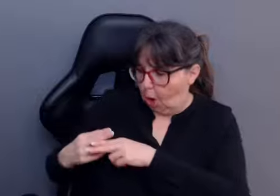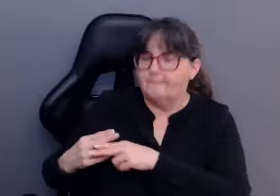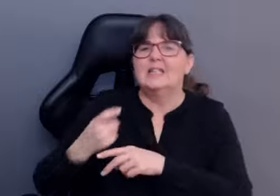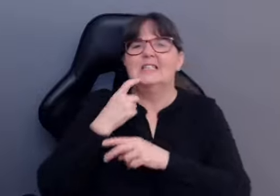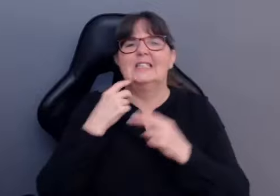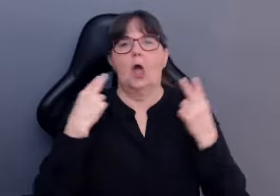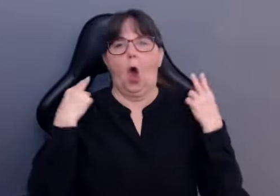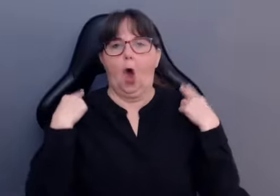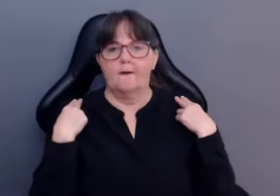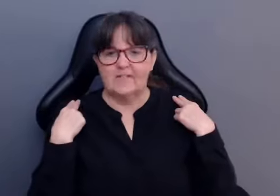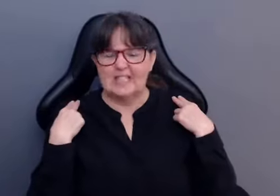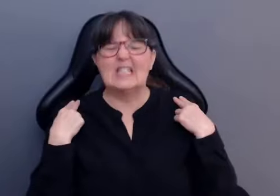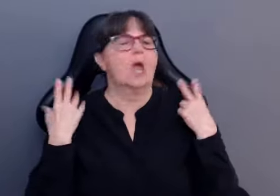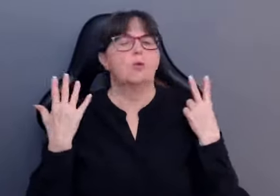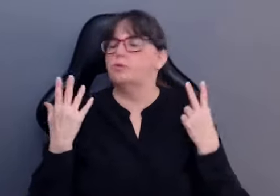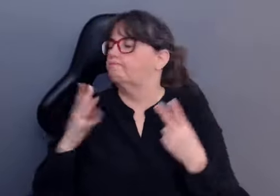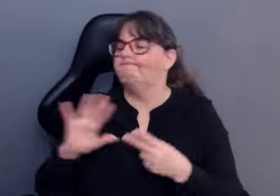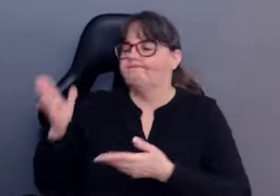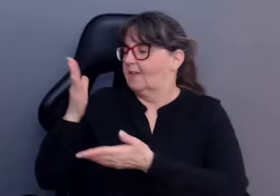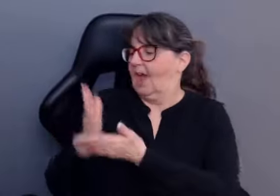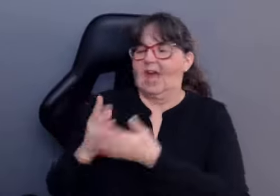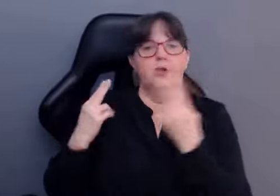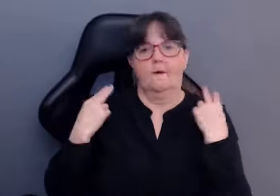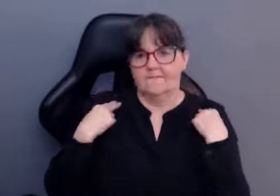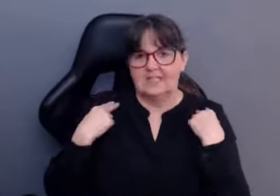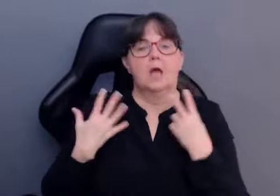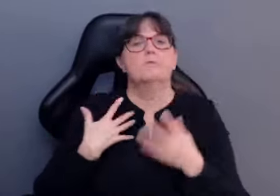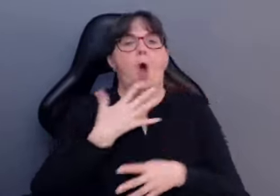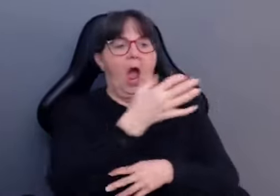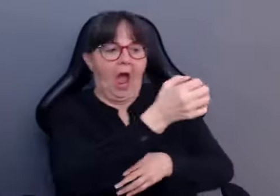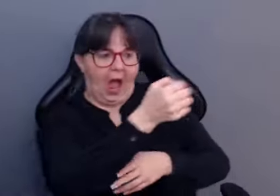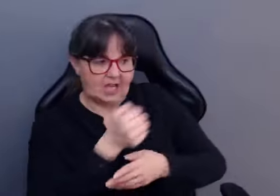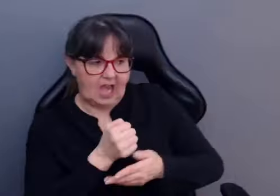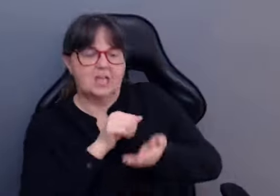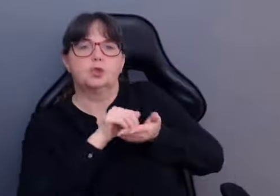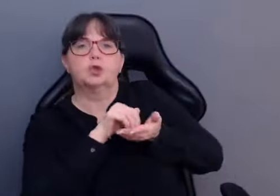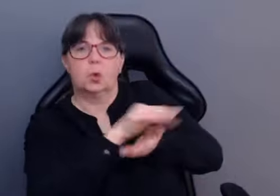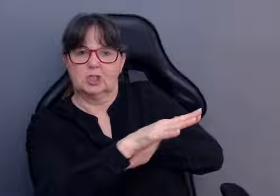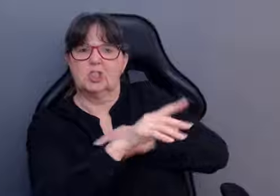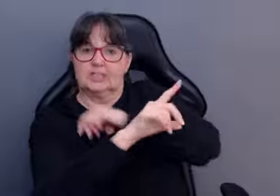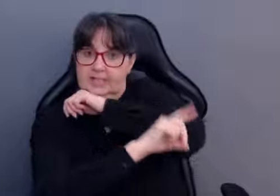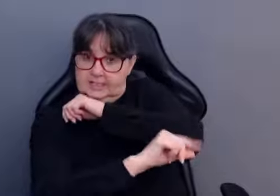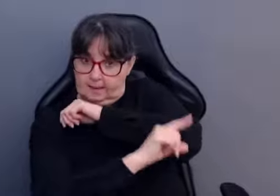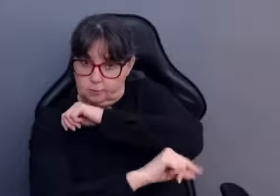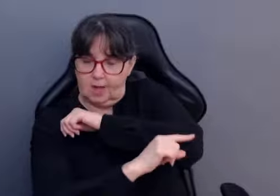Engage et congédie les employés, détermine leurs tâches et leur rémunération,